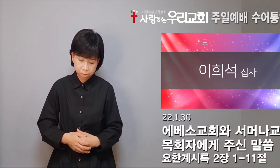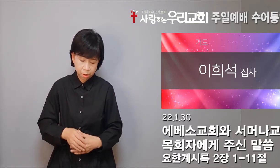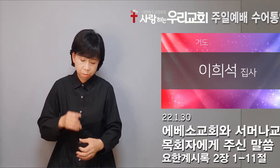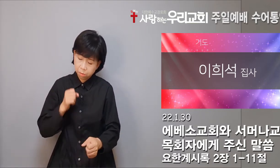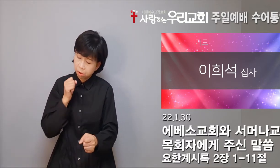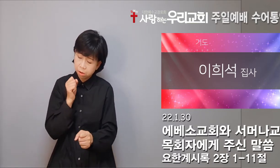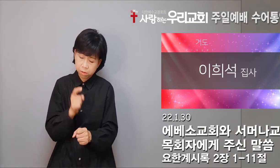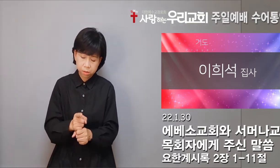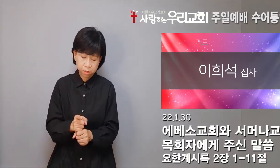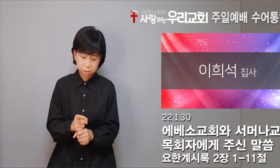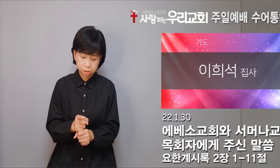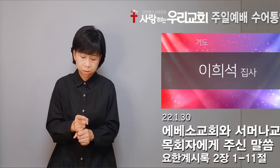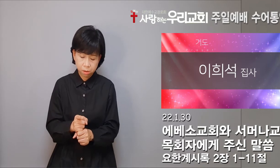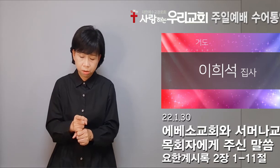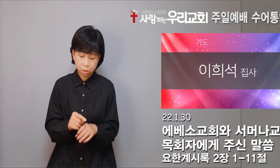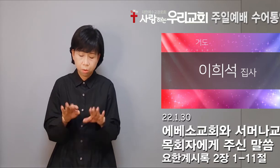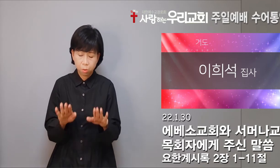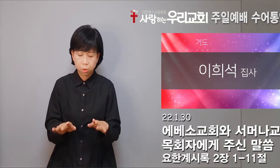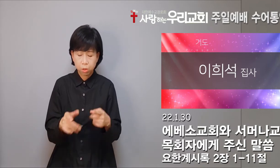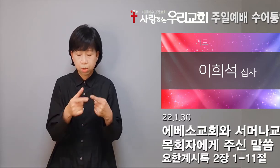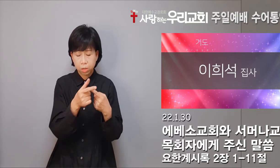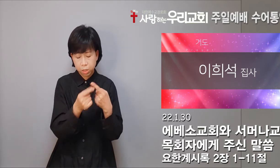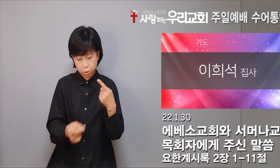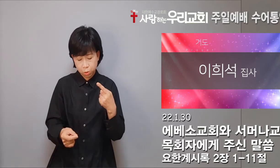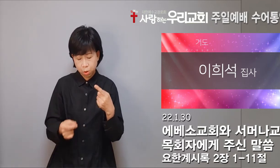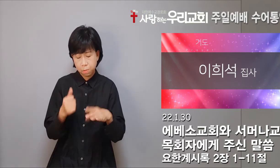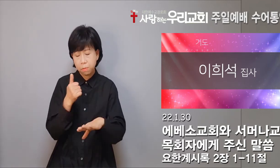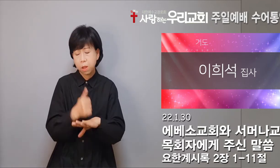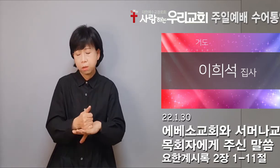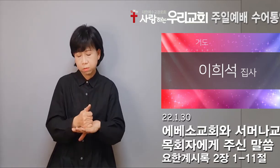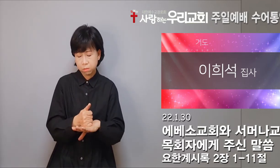이민년의 새해를 맞은 지도 마지막 주일로 한 달이